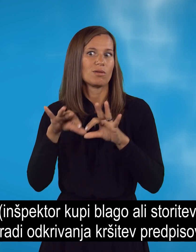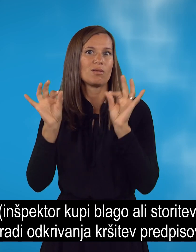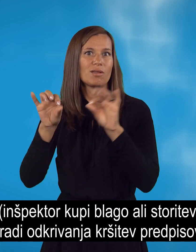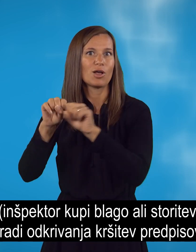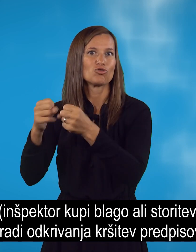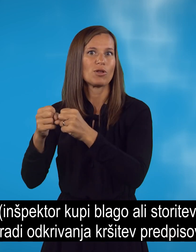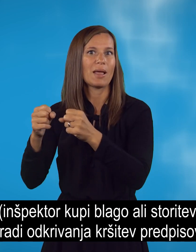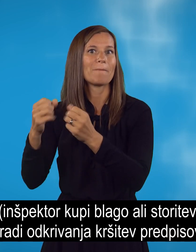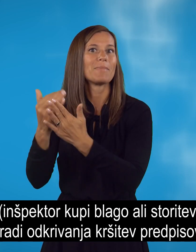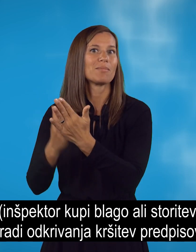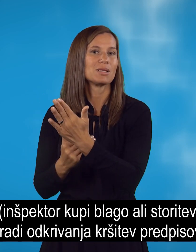predpisov.